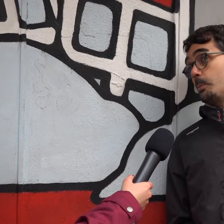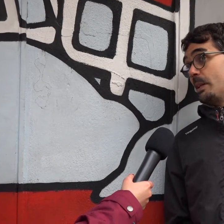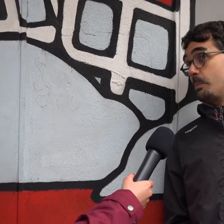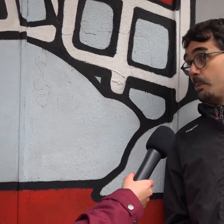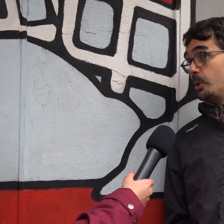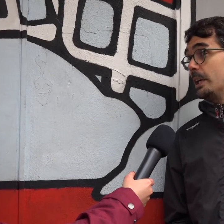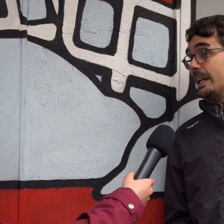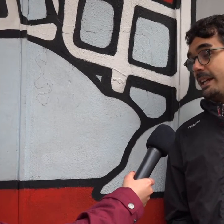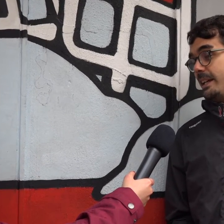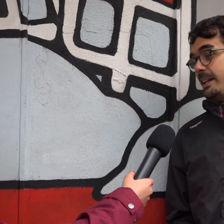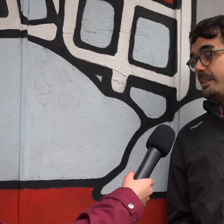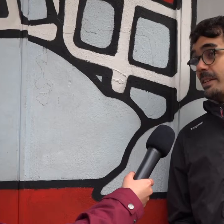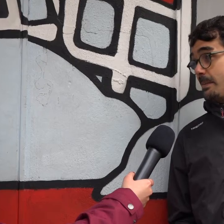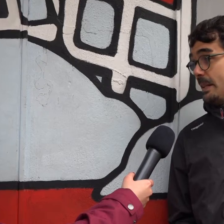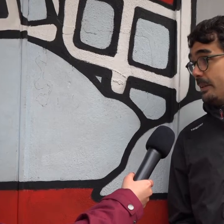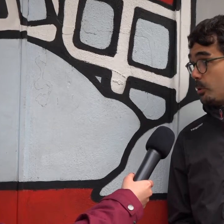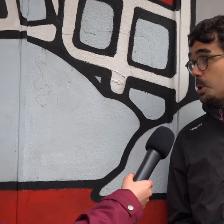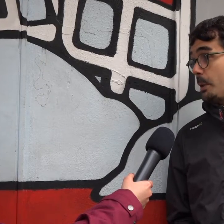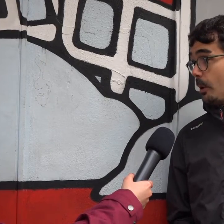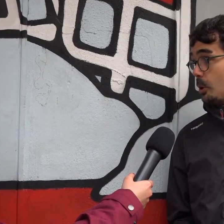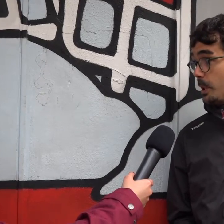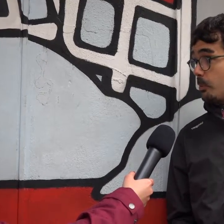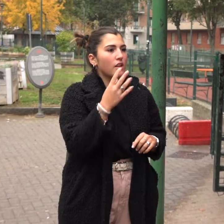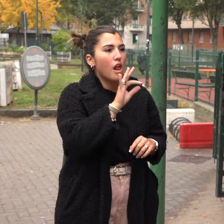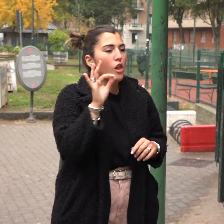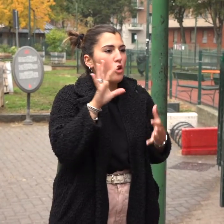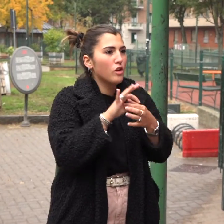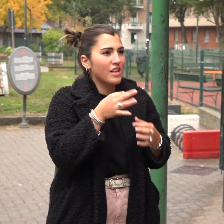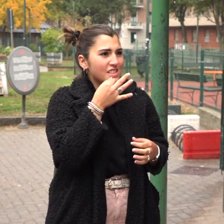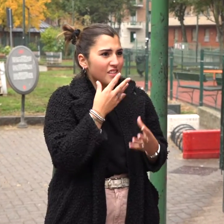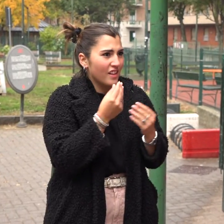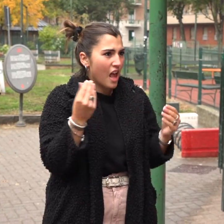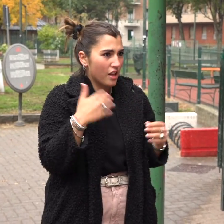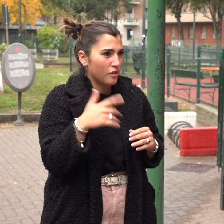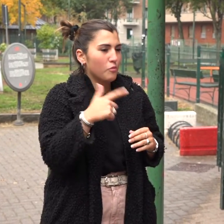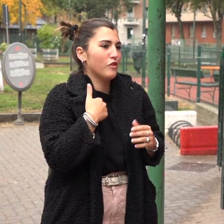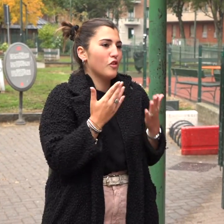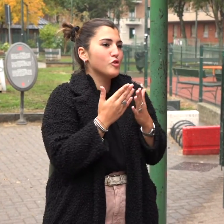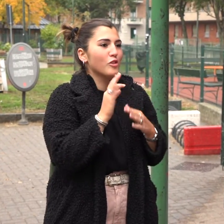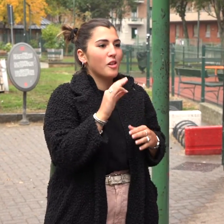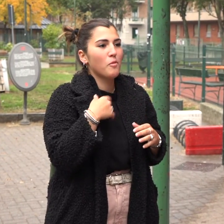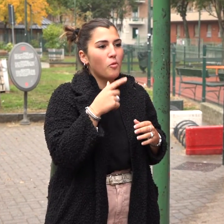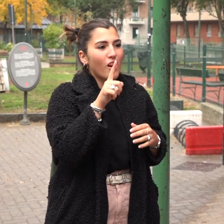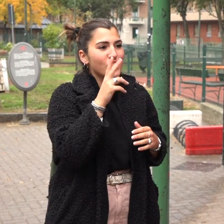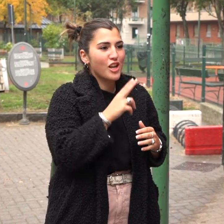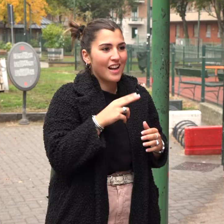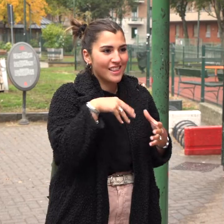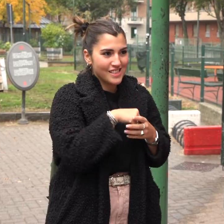opere esprimono che diversamente non riusciremo a cogliere. E ho visto che alcune opere poi erano